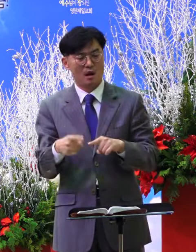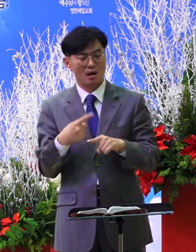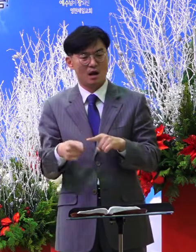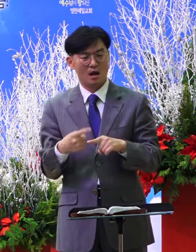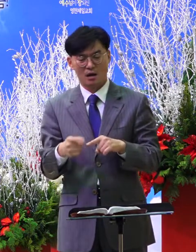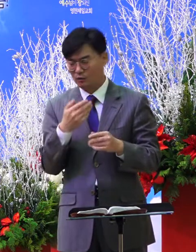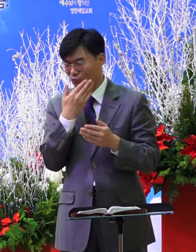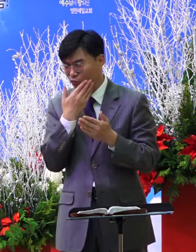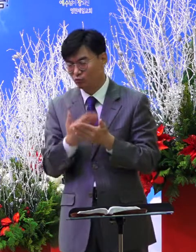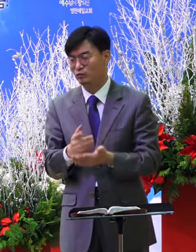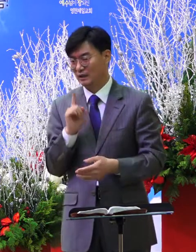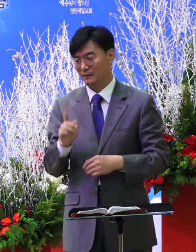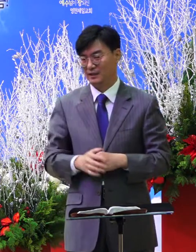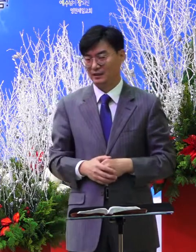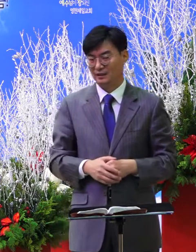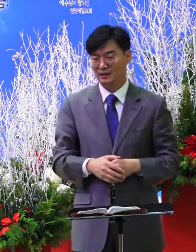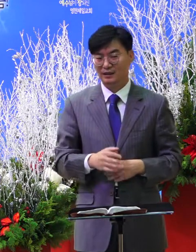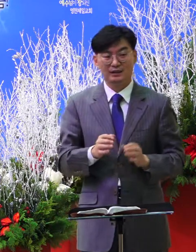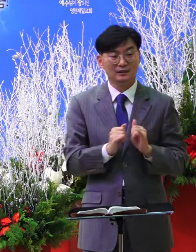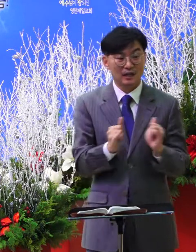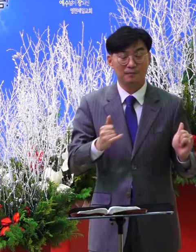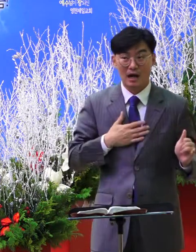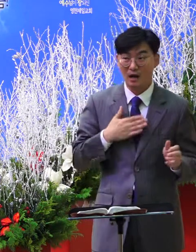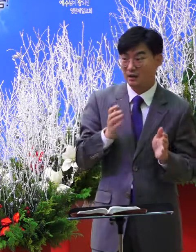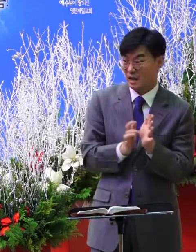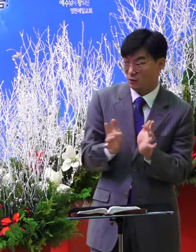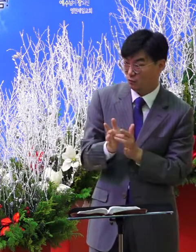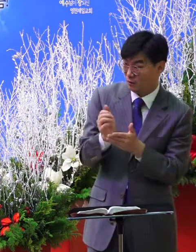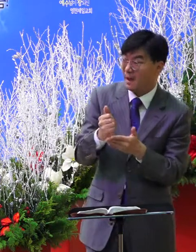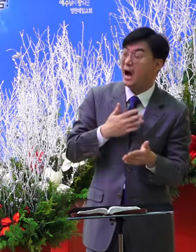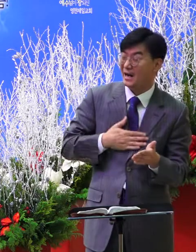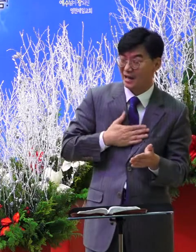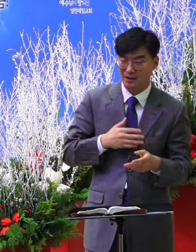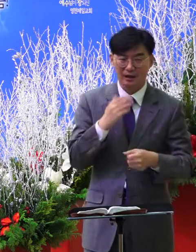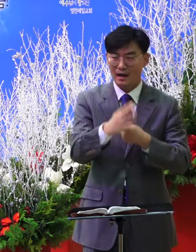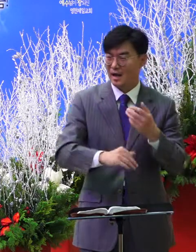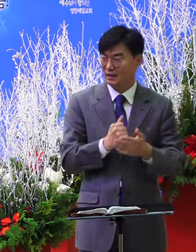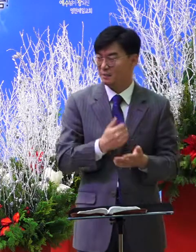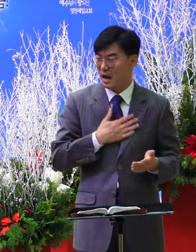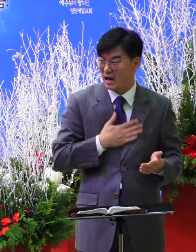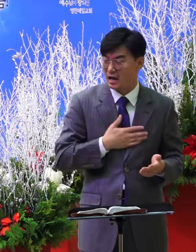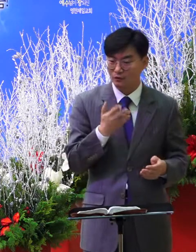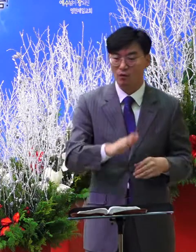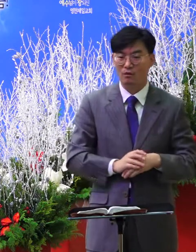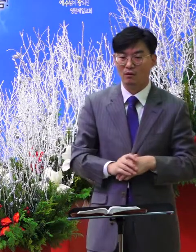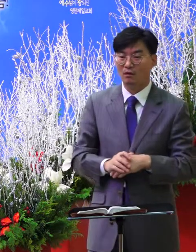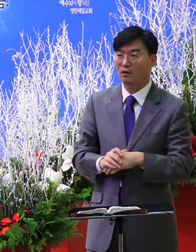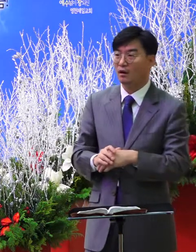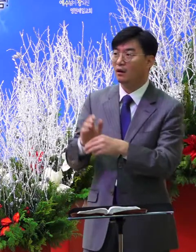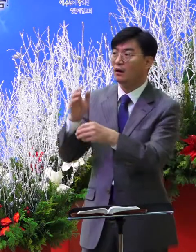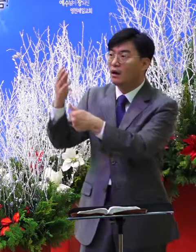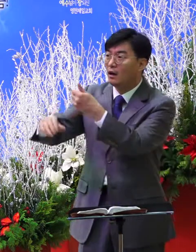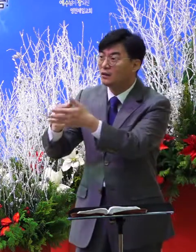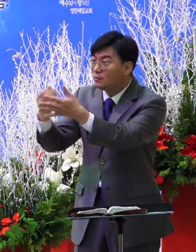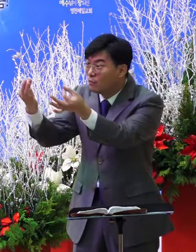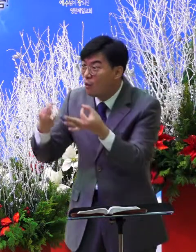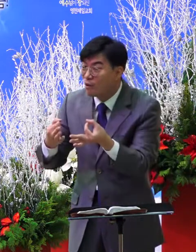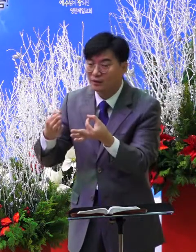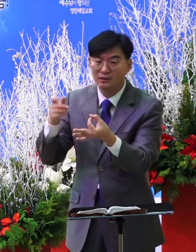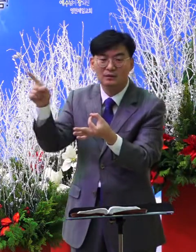그렇게 우리는 주님과 늘 동행하고 살아야 합니다. 그렇게 동행하지 않고 준비하지 않고 살다가 마지막